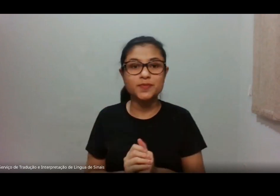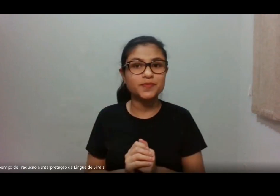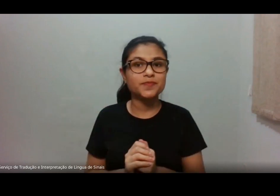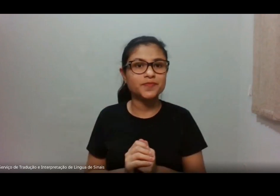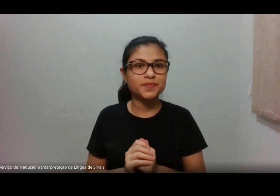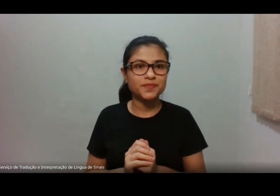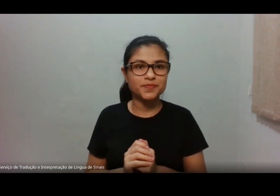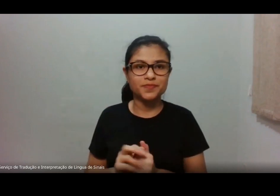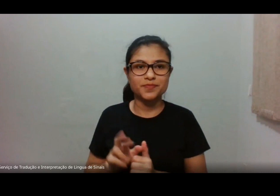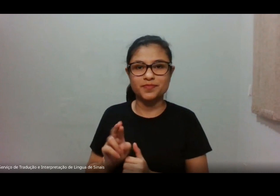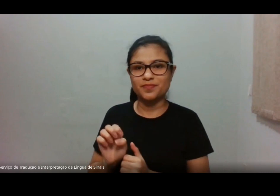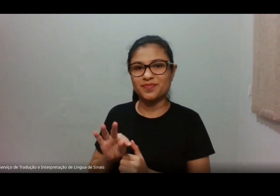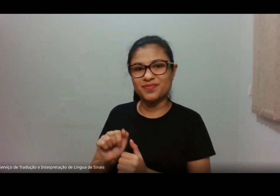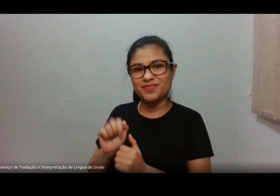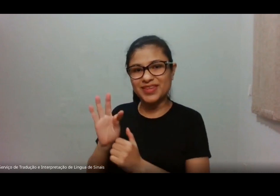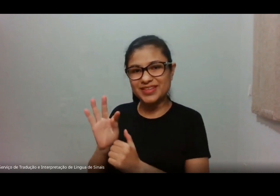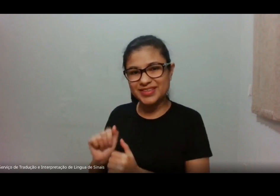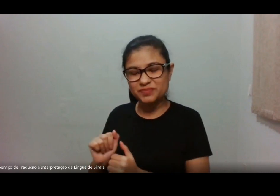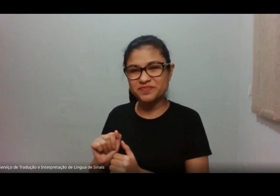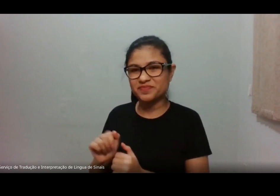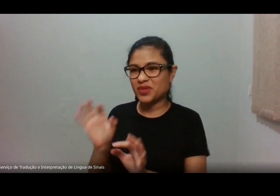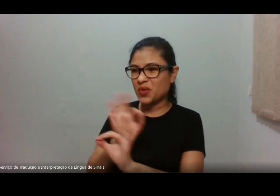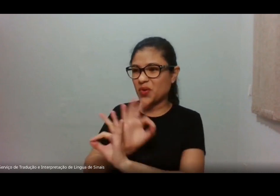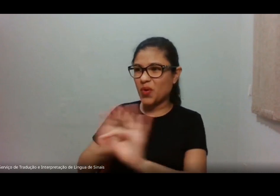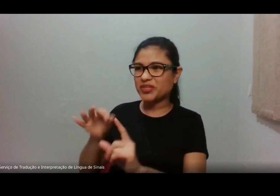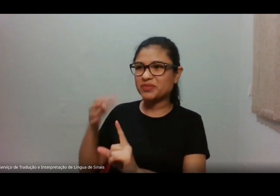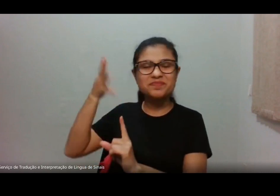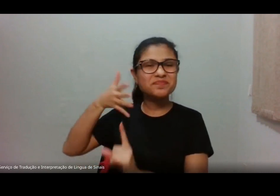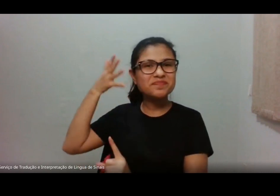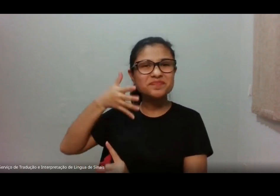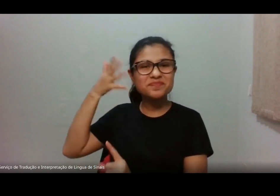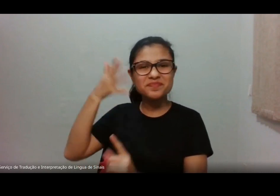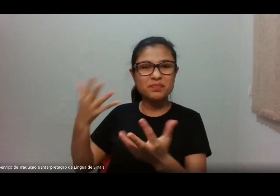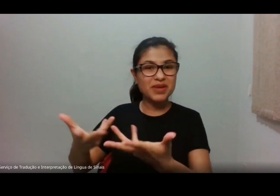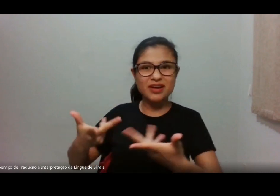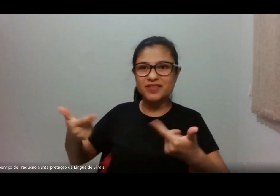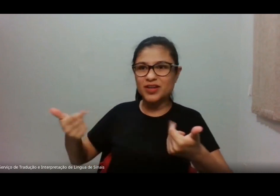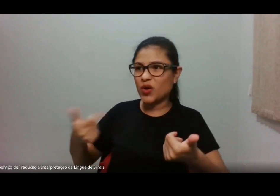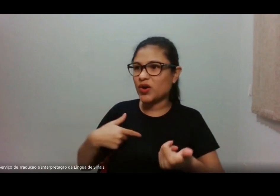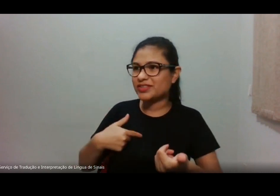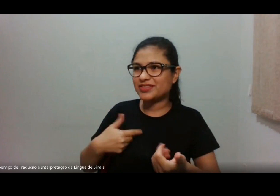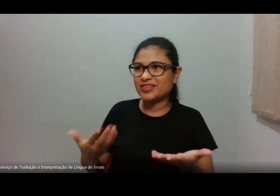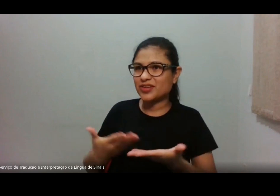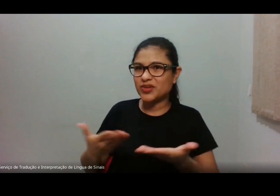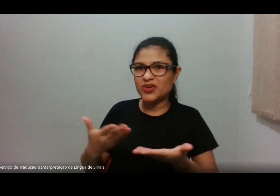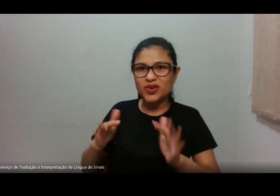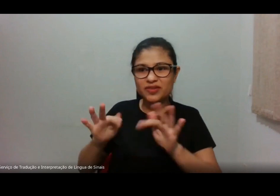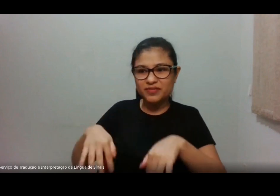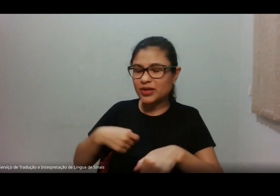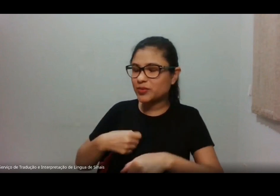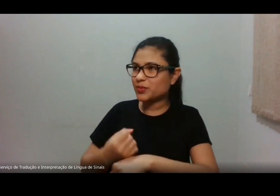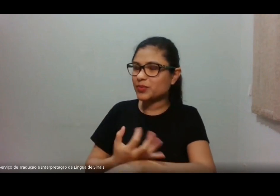É, ótima fala, maravilhosa. No final já estava até arrepiando, assim, falando, nossa, tem que pegar a